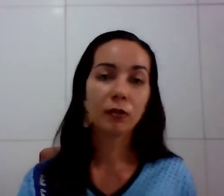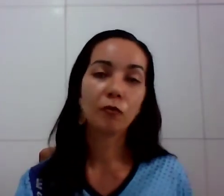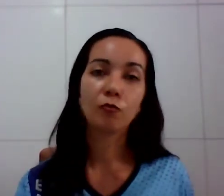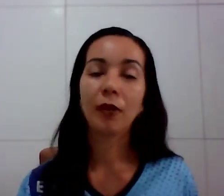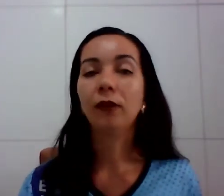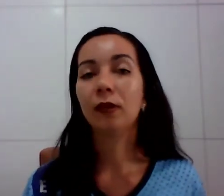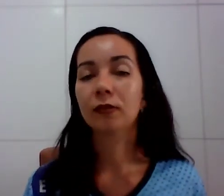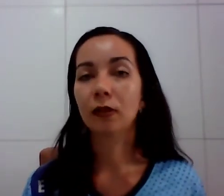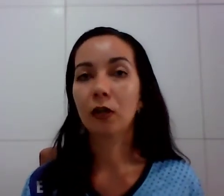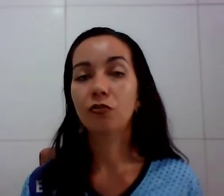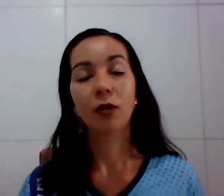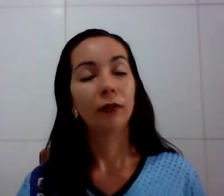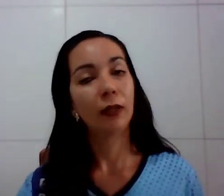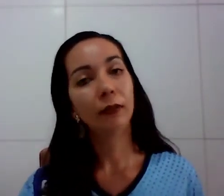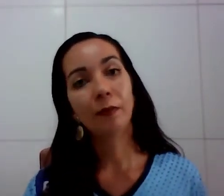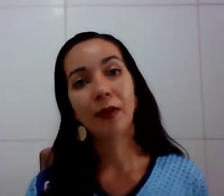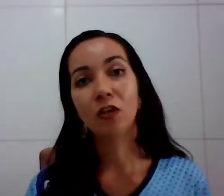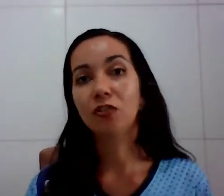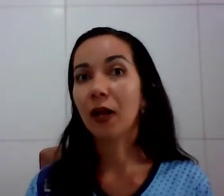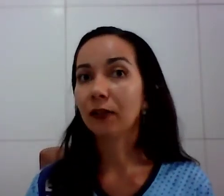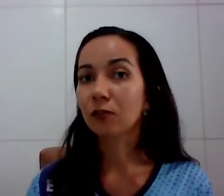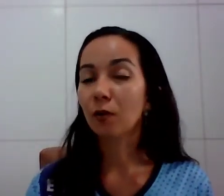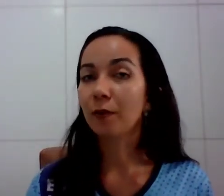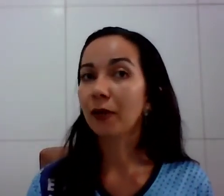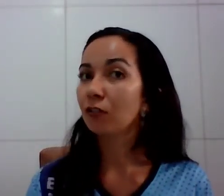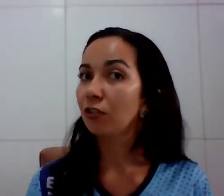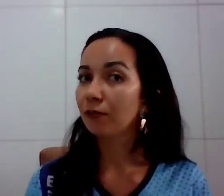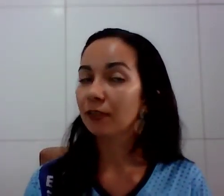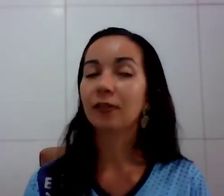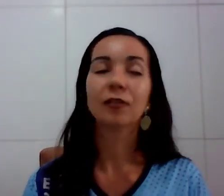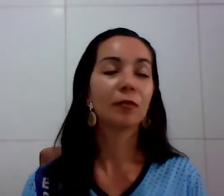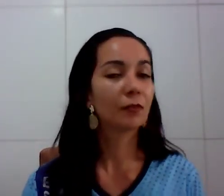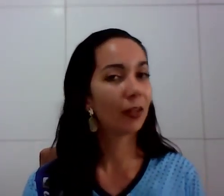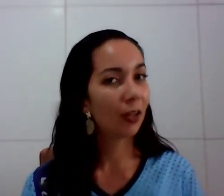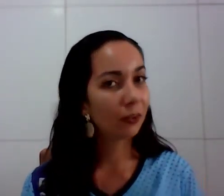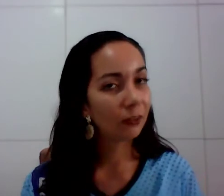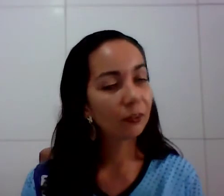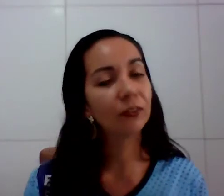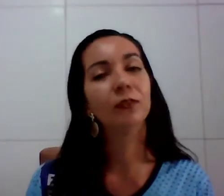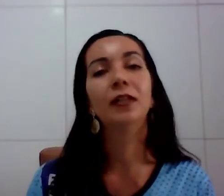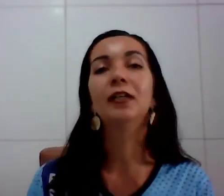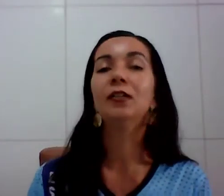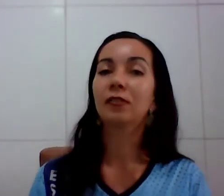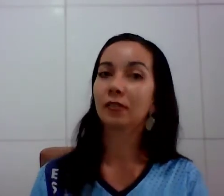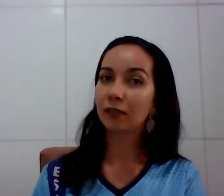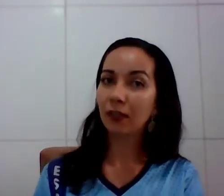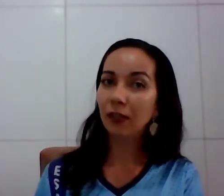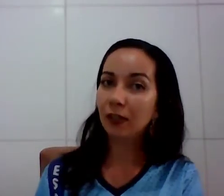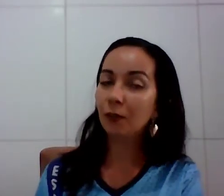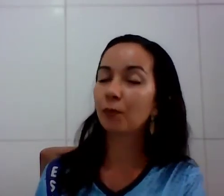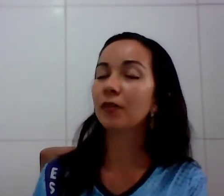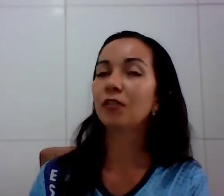conhecimentos bem interessantes. Tem também as datas comemorativas que nós vamos falar ao longo do ano. Sim, pois as